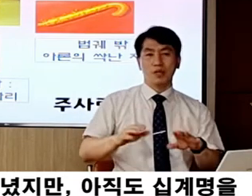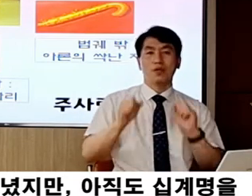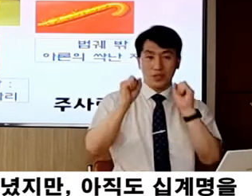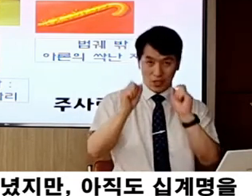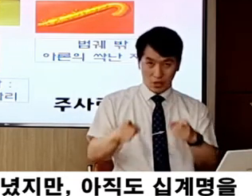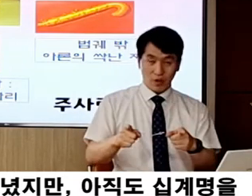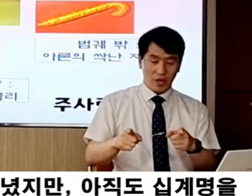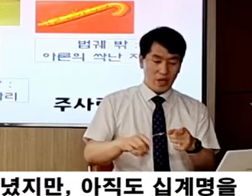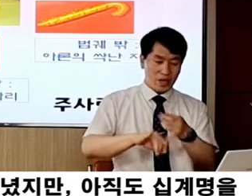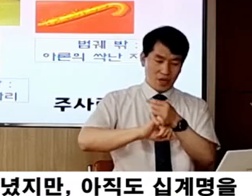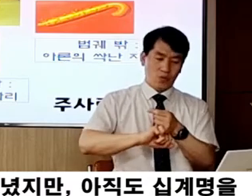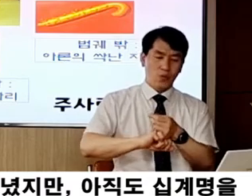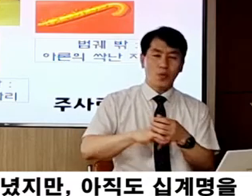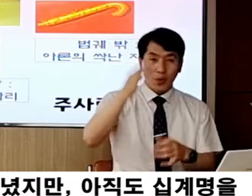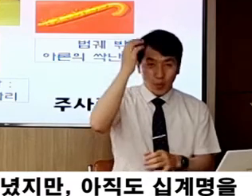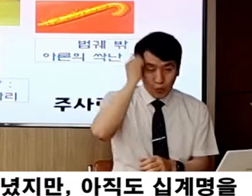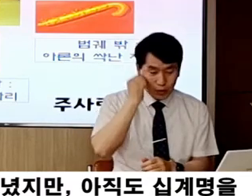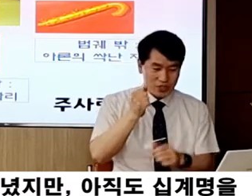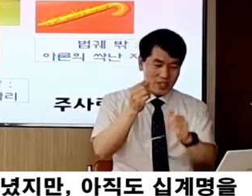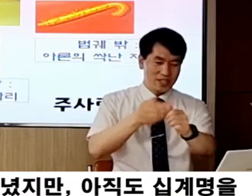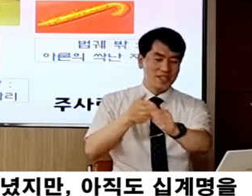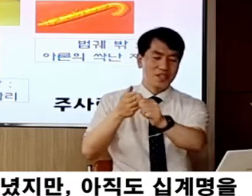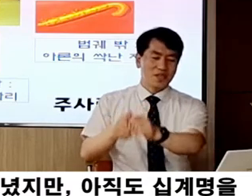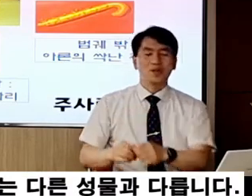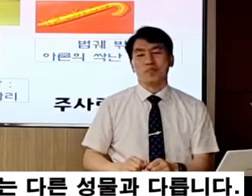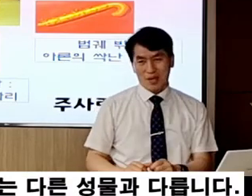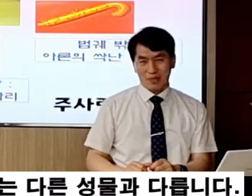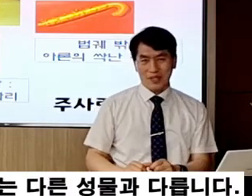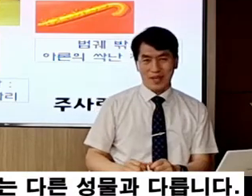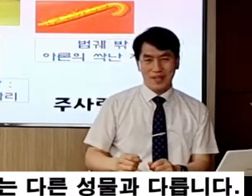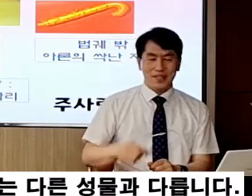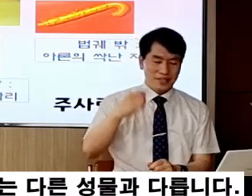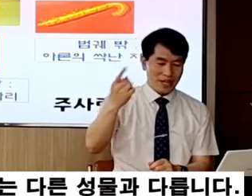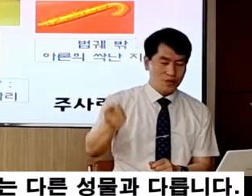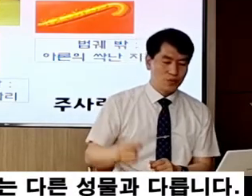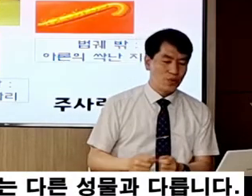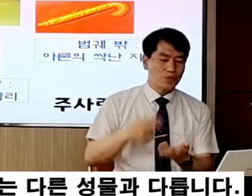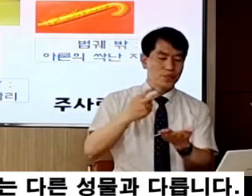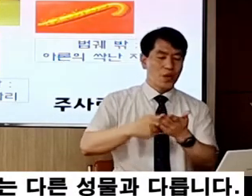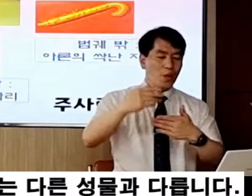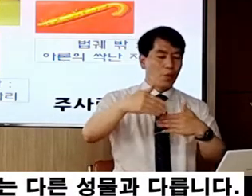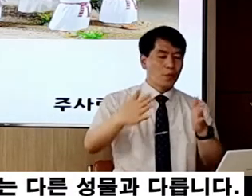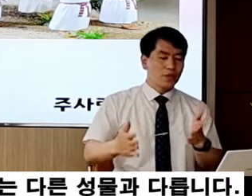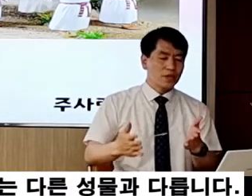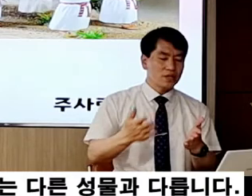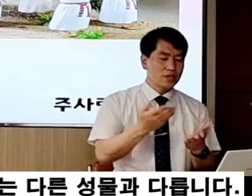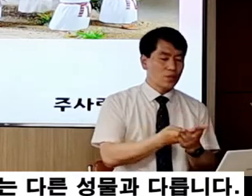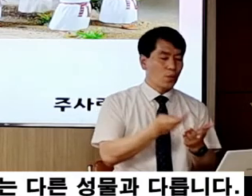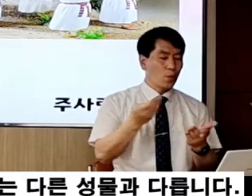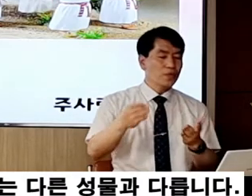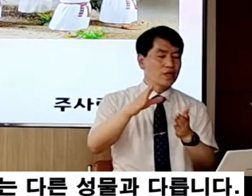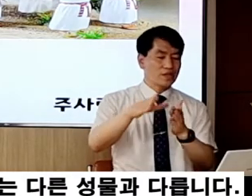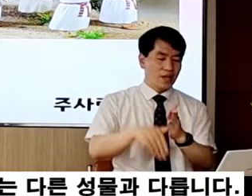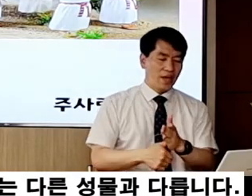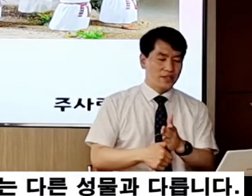이번 기회에 꼭 외우시기를 바랍니다. 다음으로 법궤를 옮길